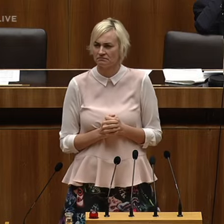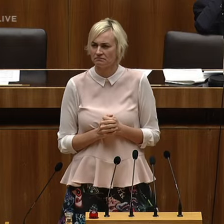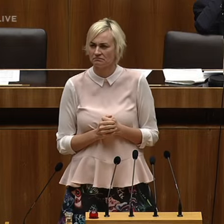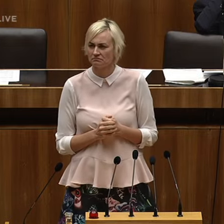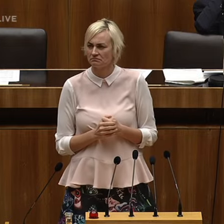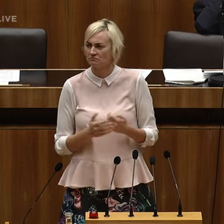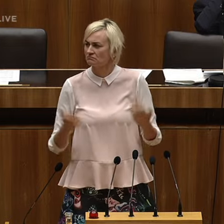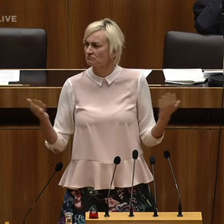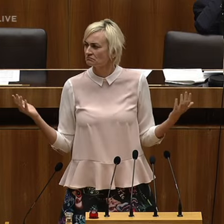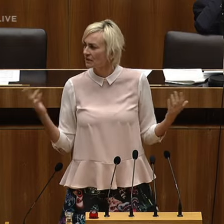Diabetes?